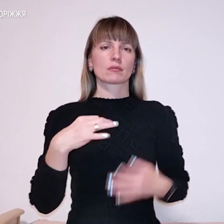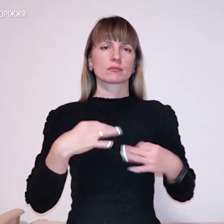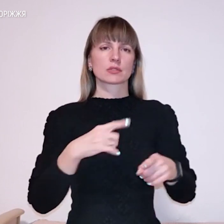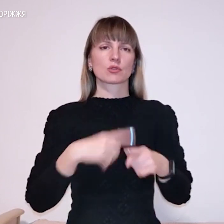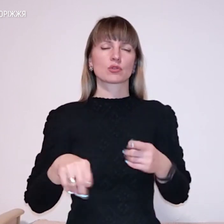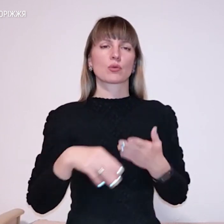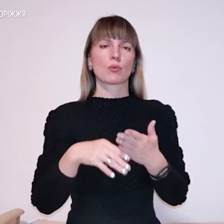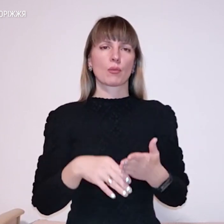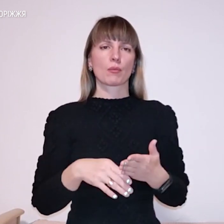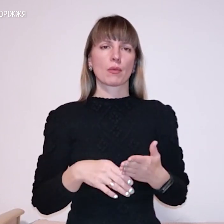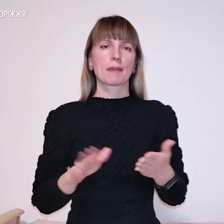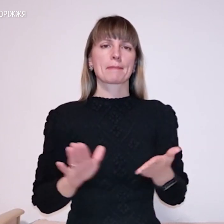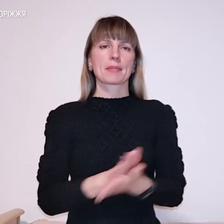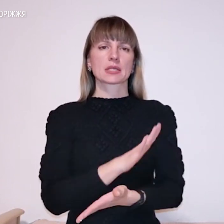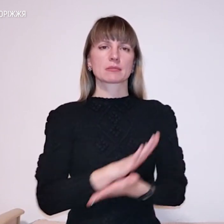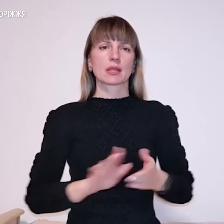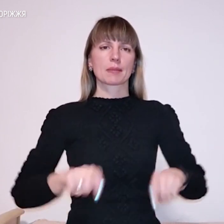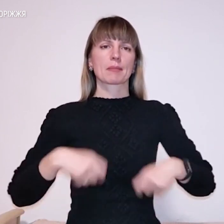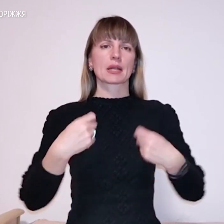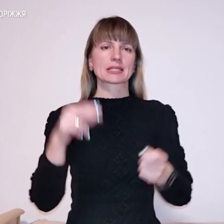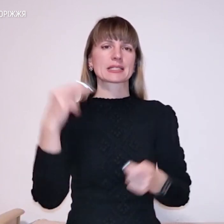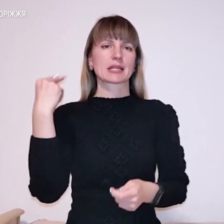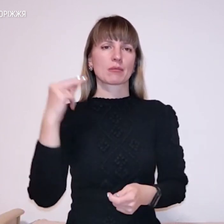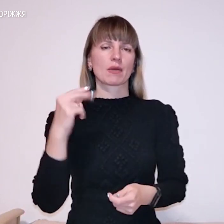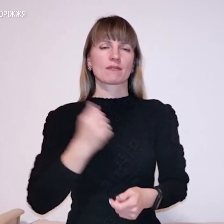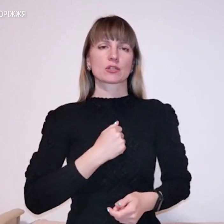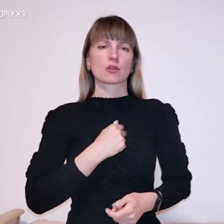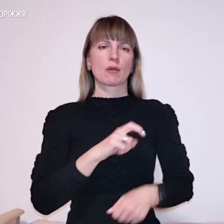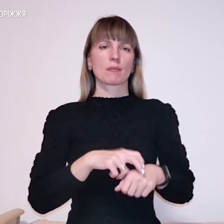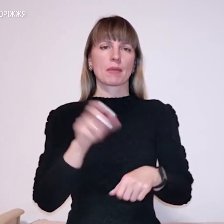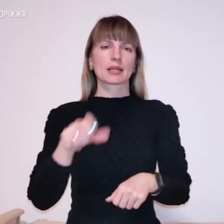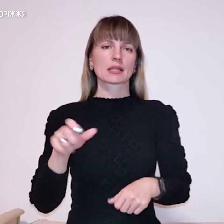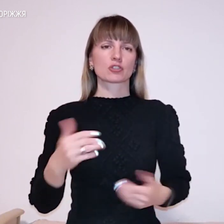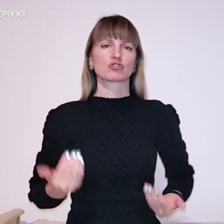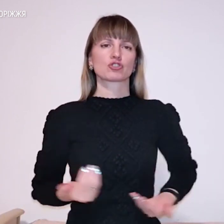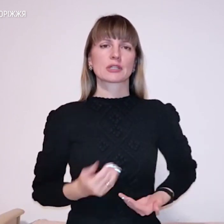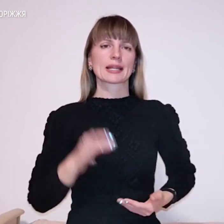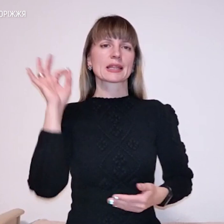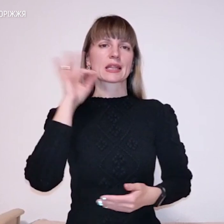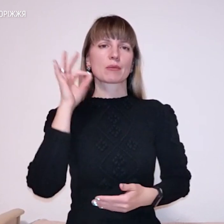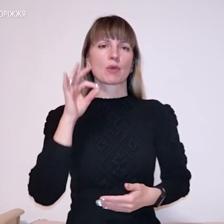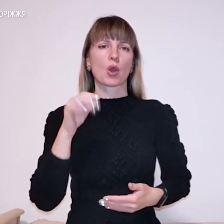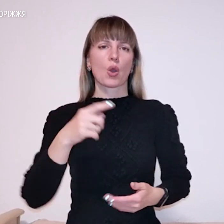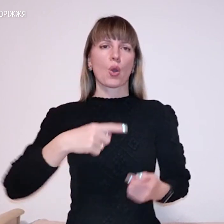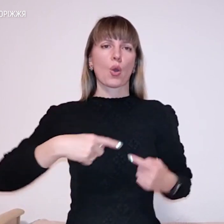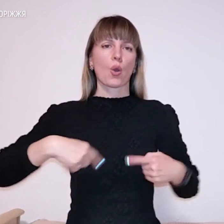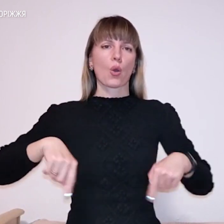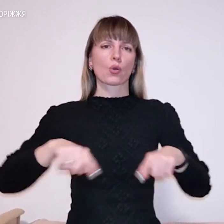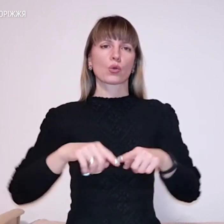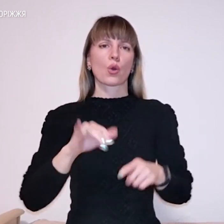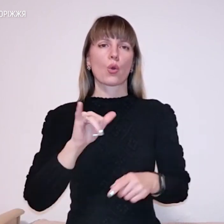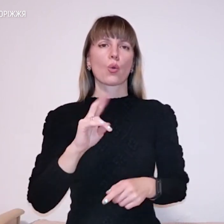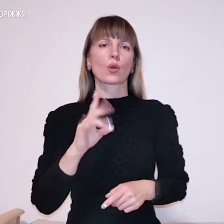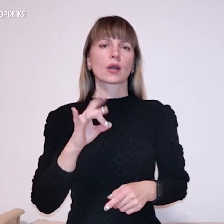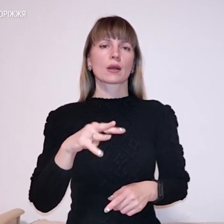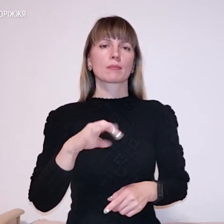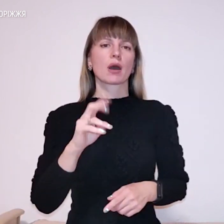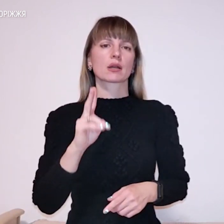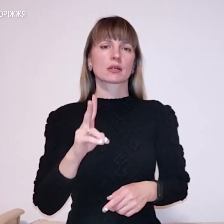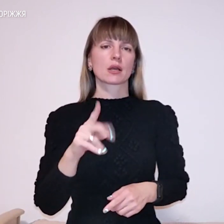допомоги безплатно передали запорізьким військовим медикам жителі німецького округу Укрмарк. Вона повністю з